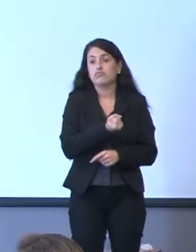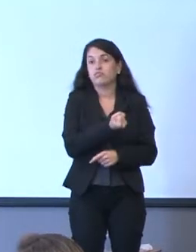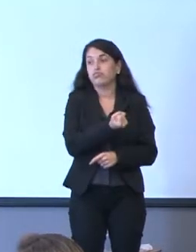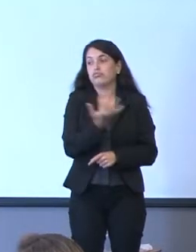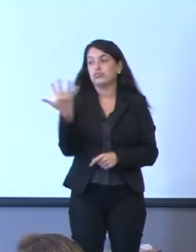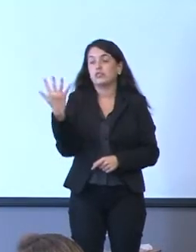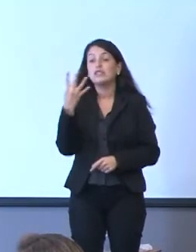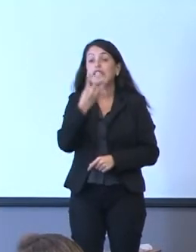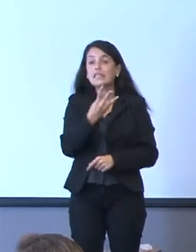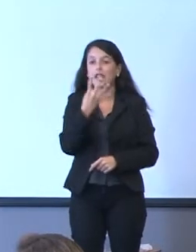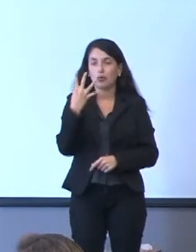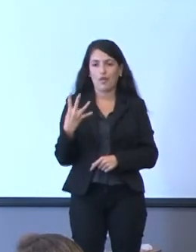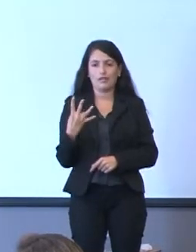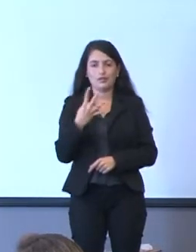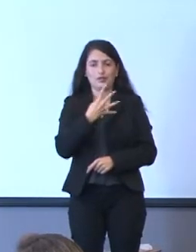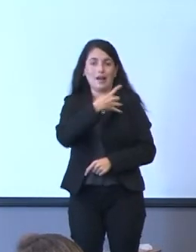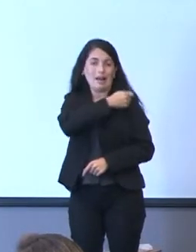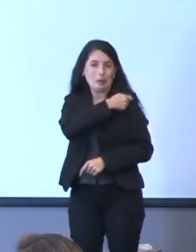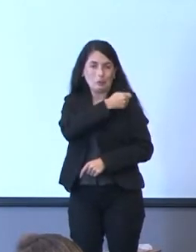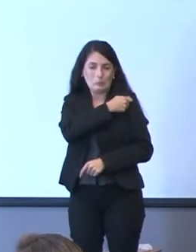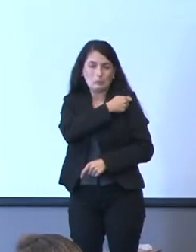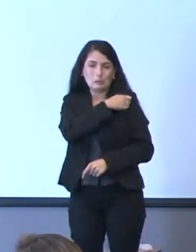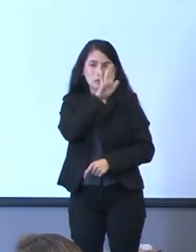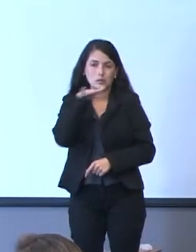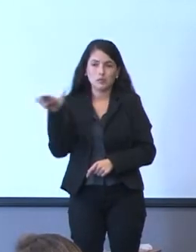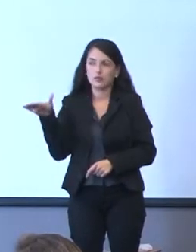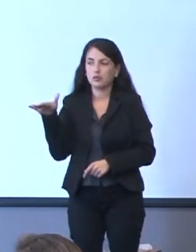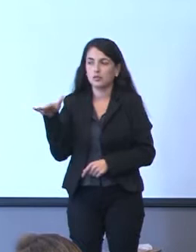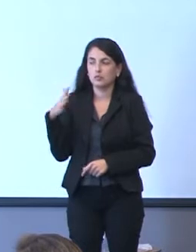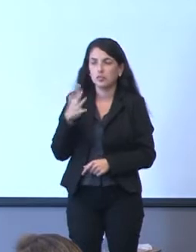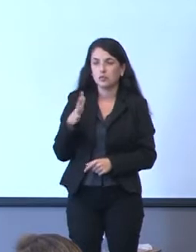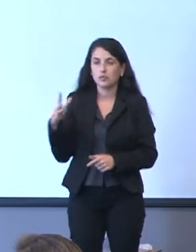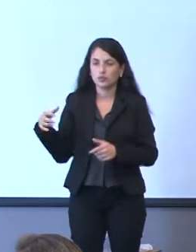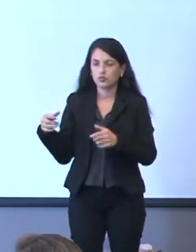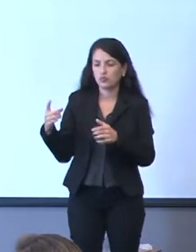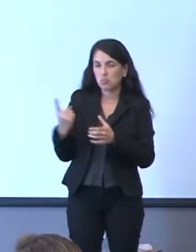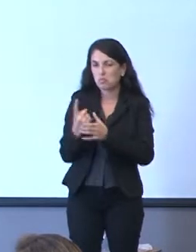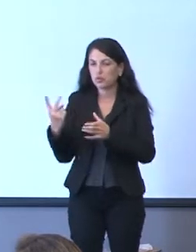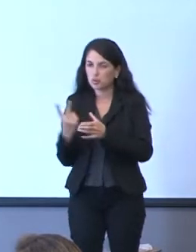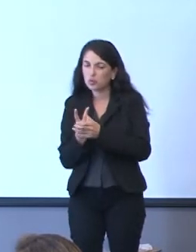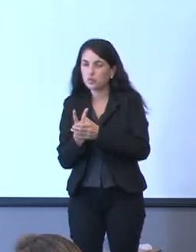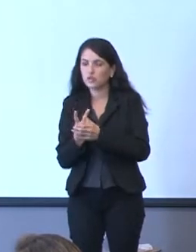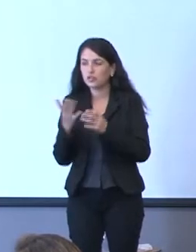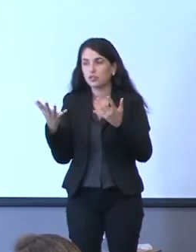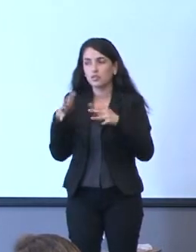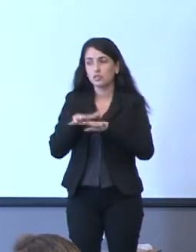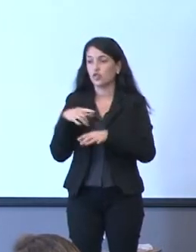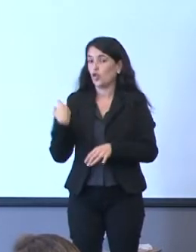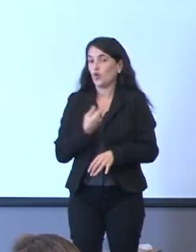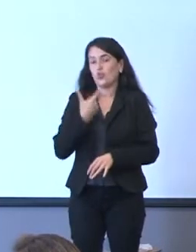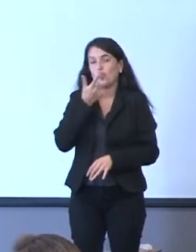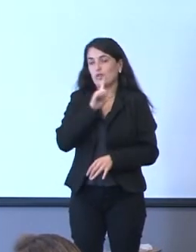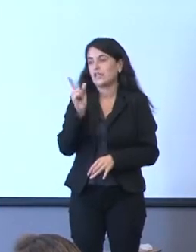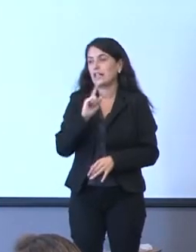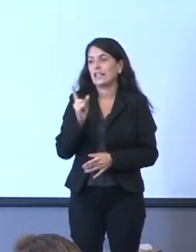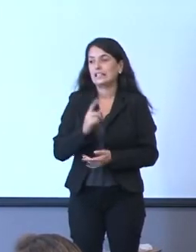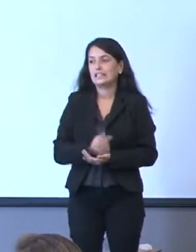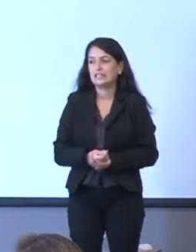Então, 34 crianças, 33, para mais uma ou duas inclusivas, a gente não consegue, muitas